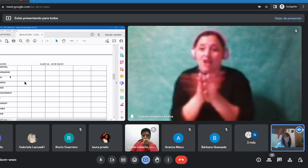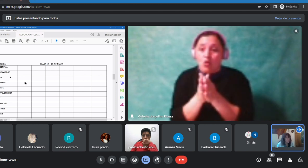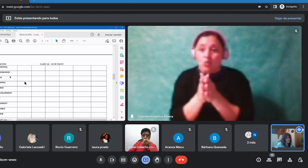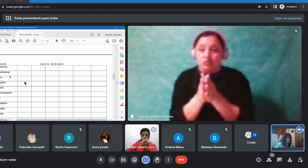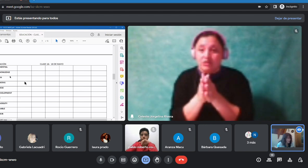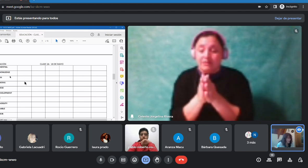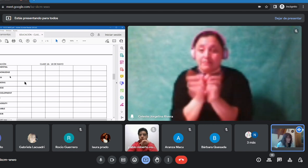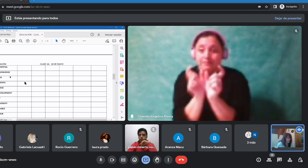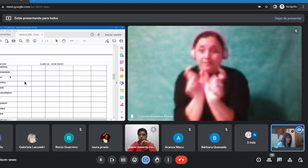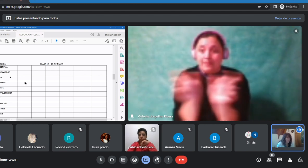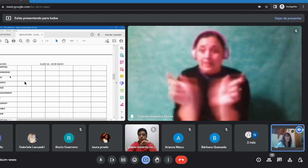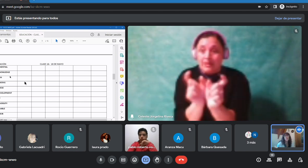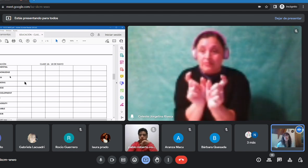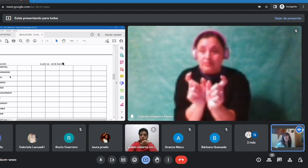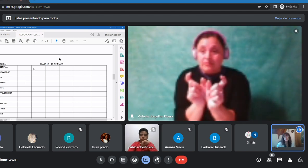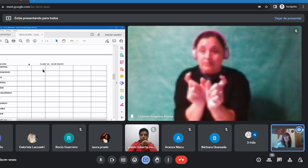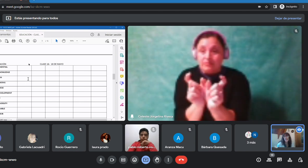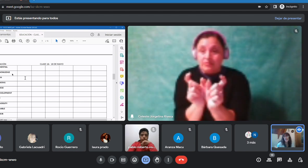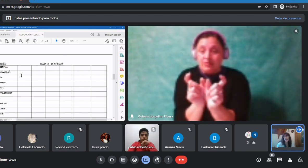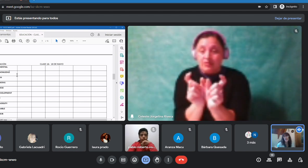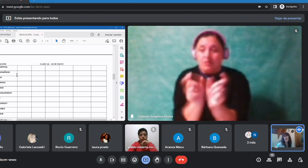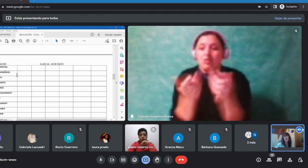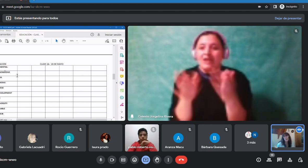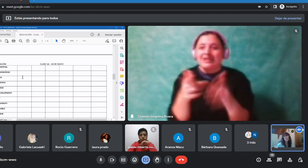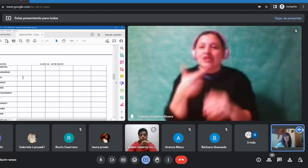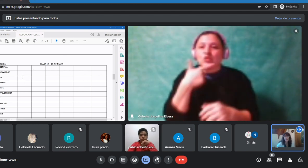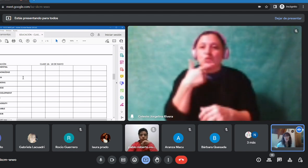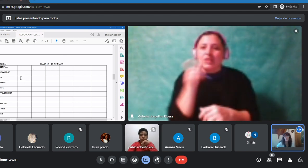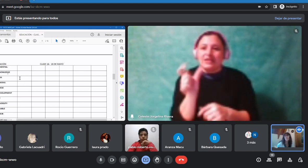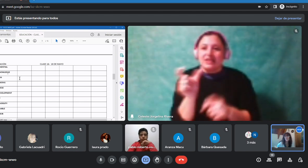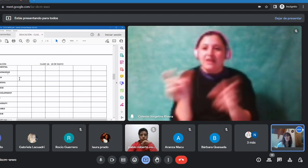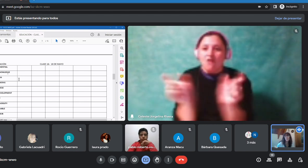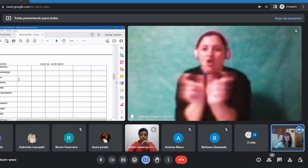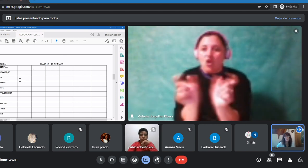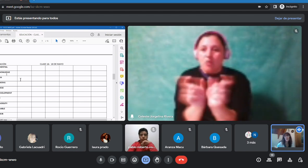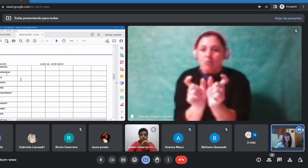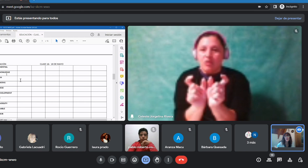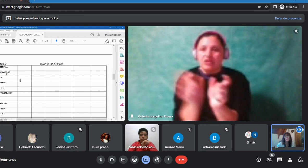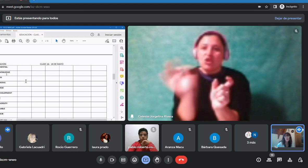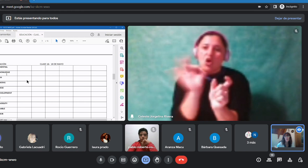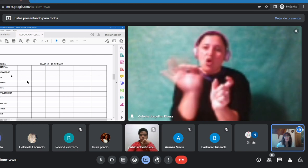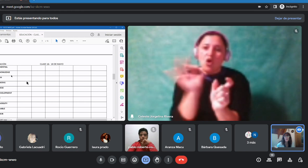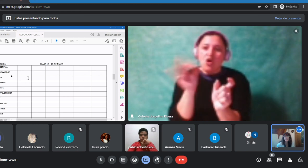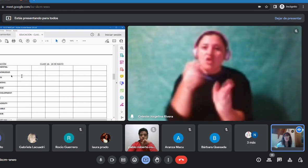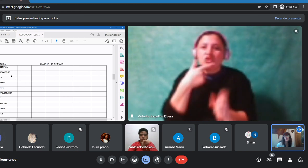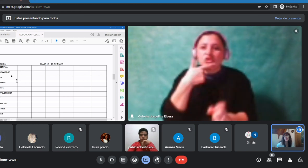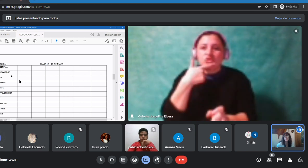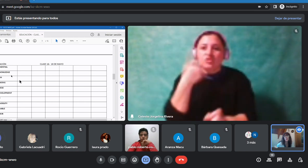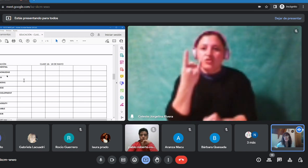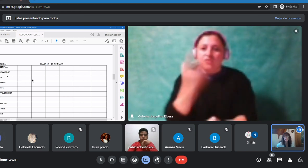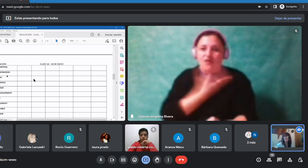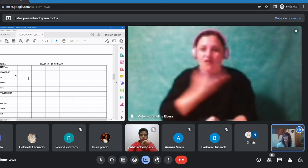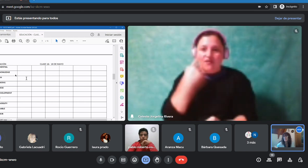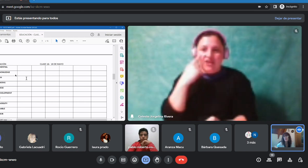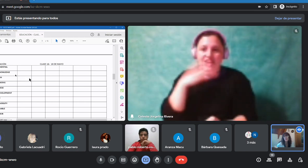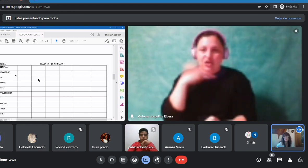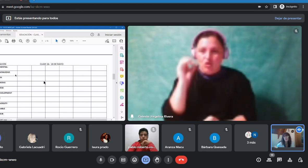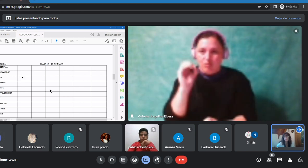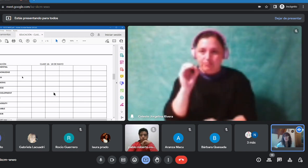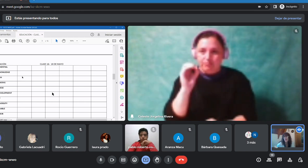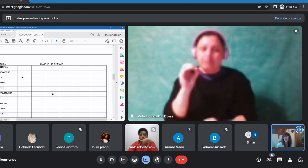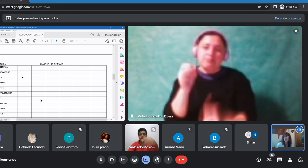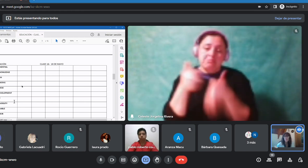como un sustantivo compuesto u otros como un sufijo, ¿sí? Pero está bien. ¿Sí? No lo tenemos en la lista, así que no es